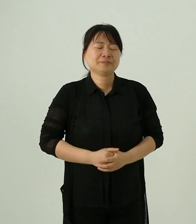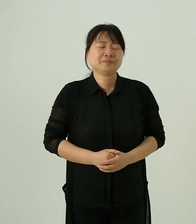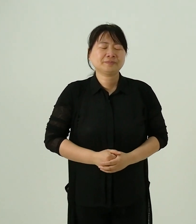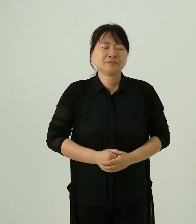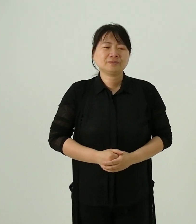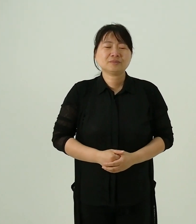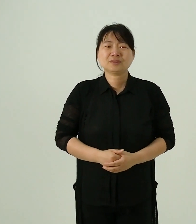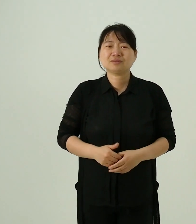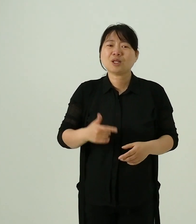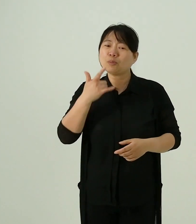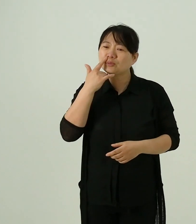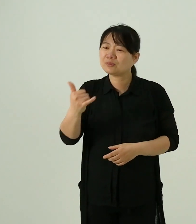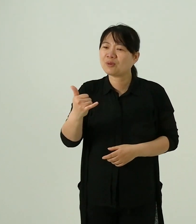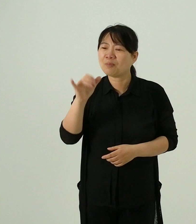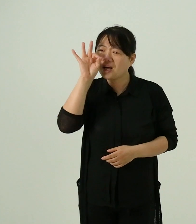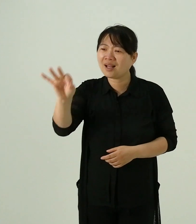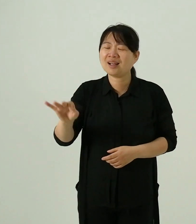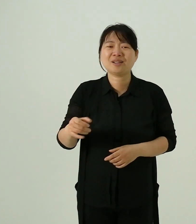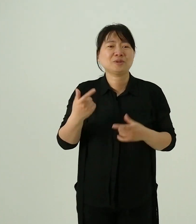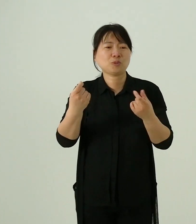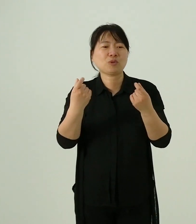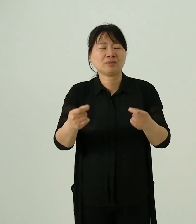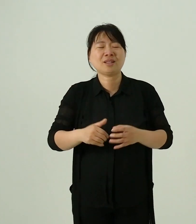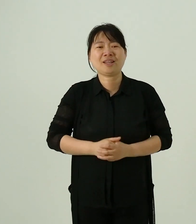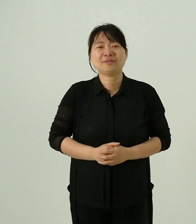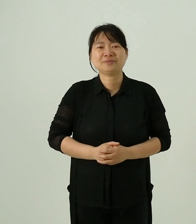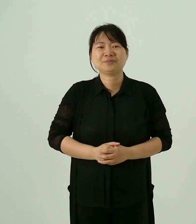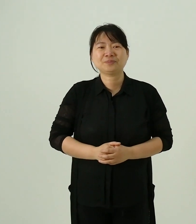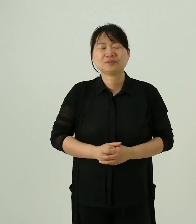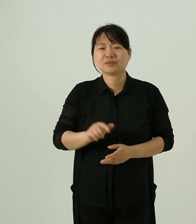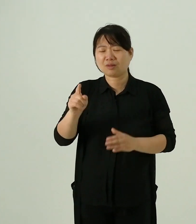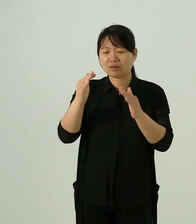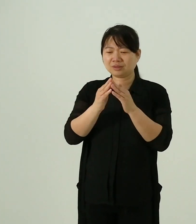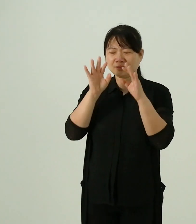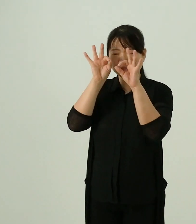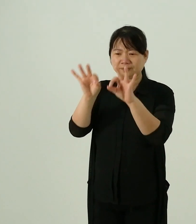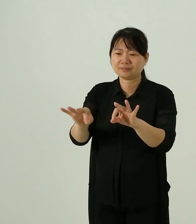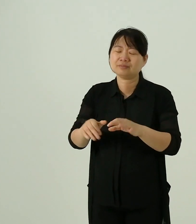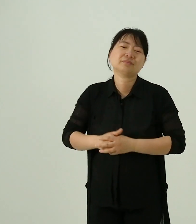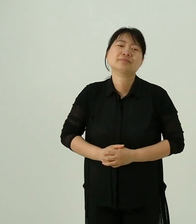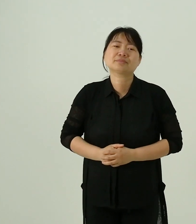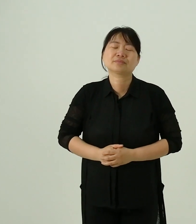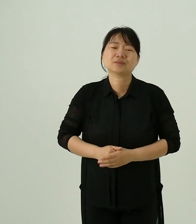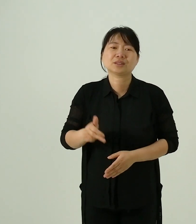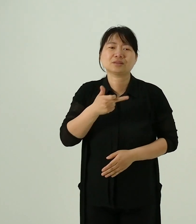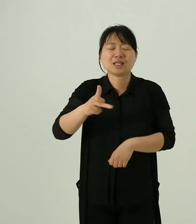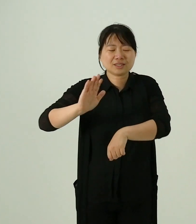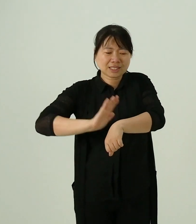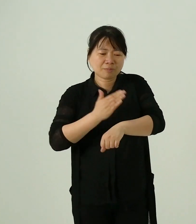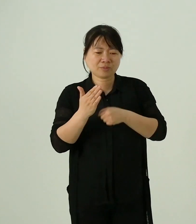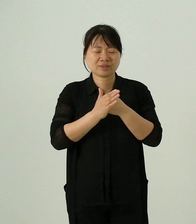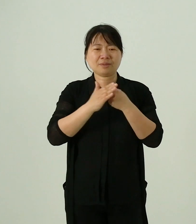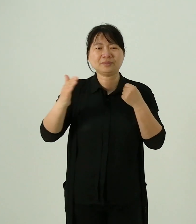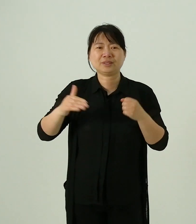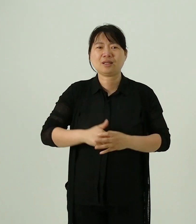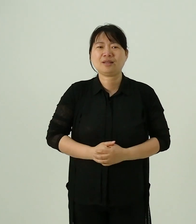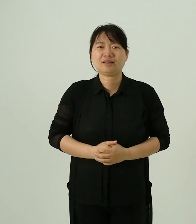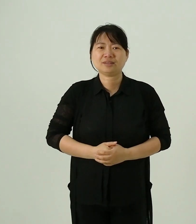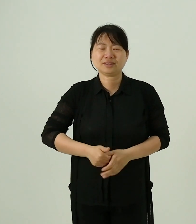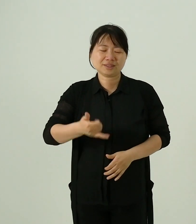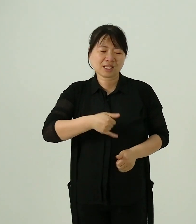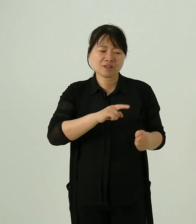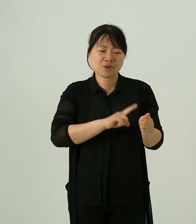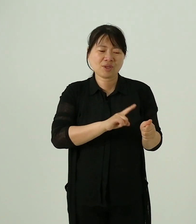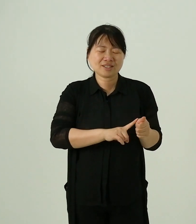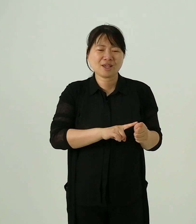늘 부모는 그렇잖아요. 뭐 이렇게 어떤 집에 보면 부모가 뭐 크게 잘못을 해가지고 애들한테 무슨